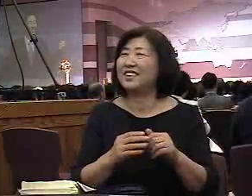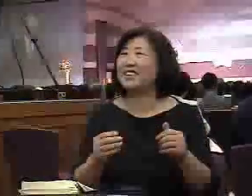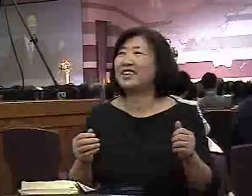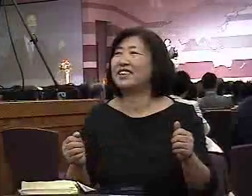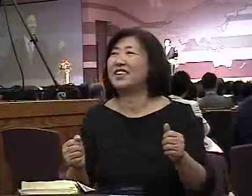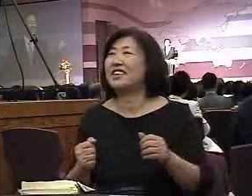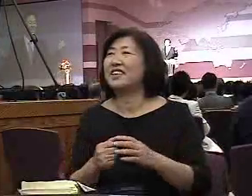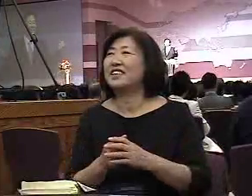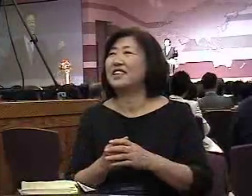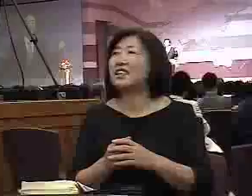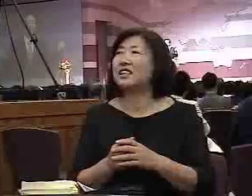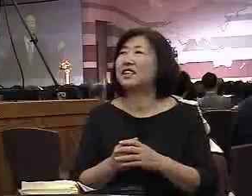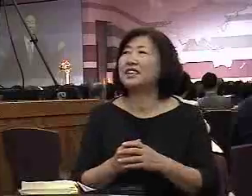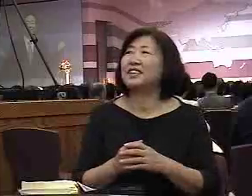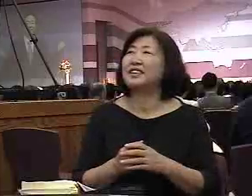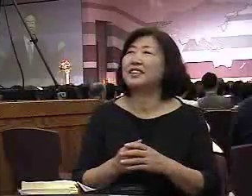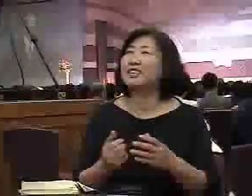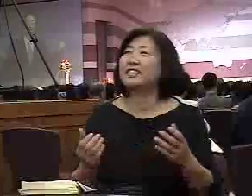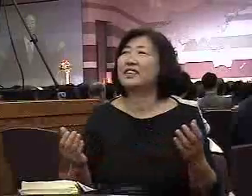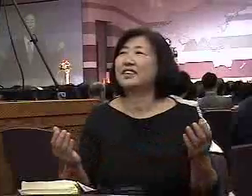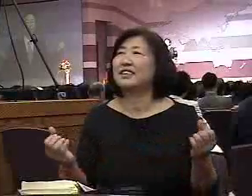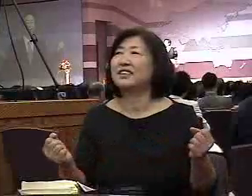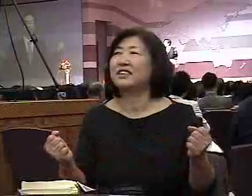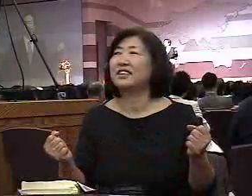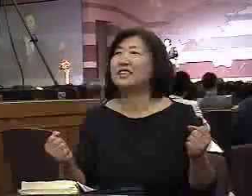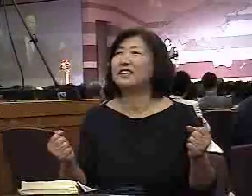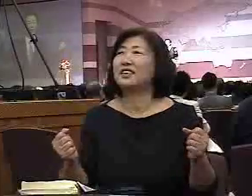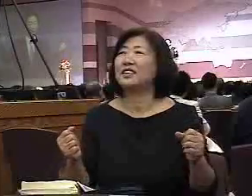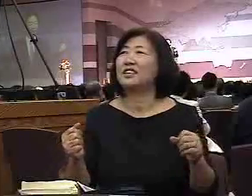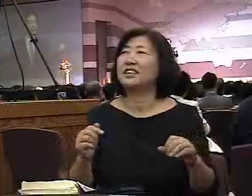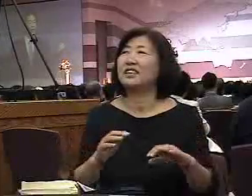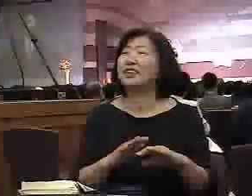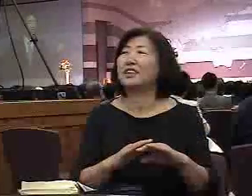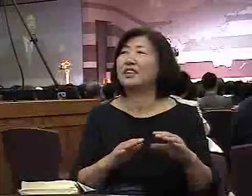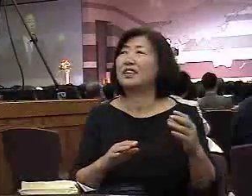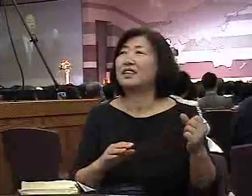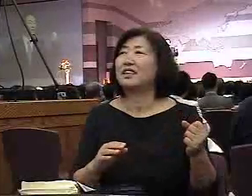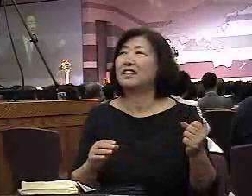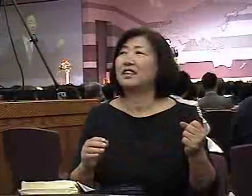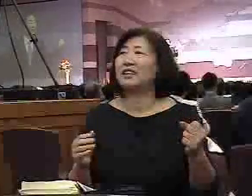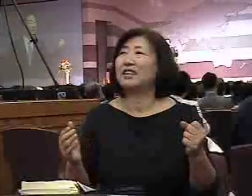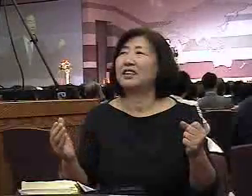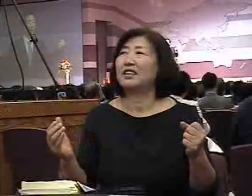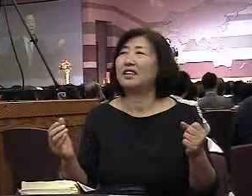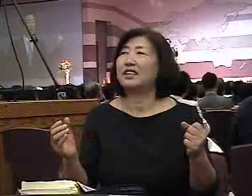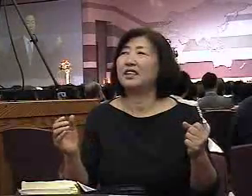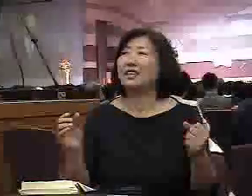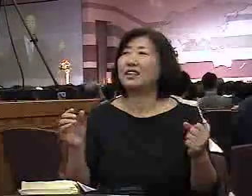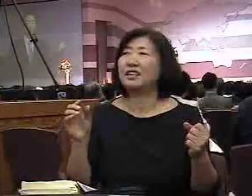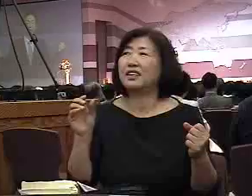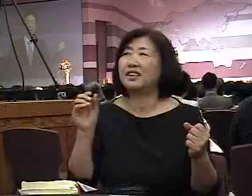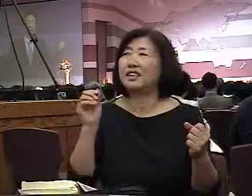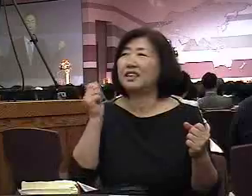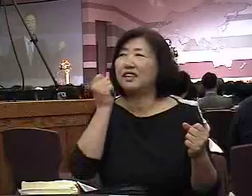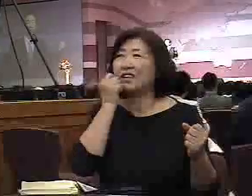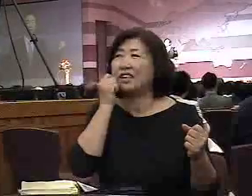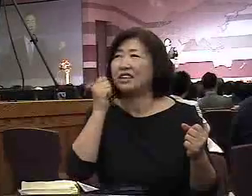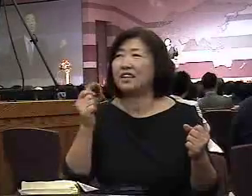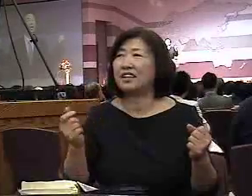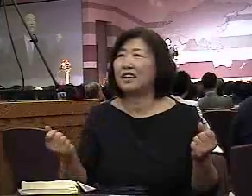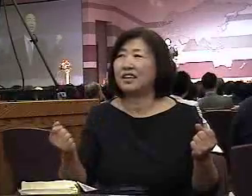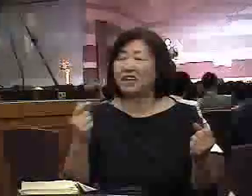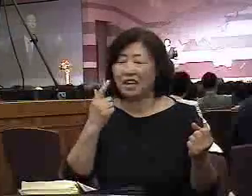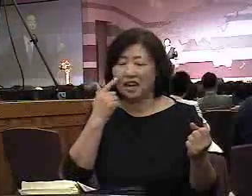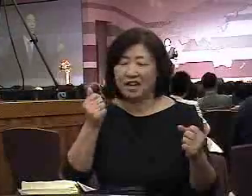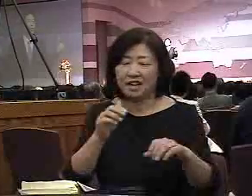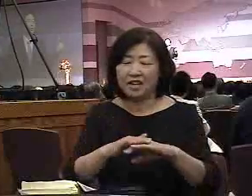거예요. 안 잡겠다는 거예요. 그 얘기는 뭐예요? 장난감, 사탕이 아빠 손보다